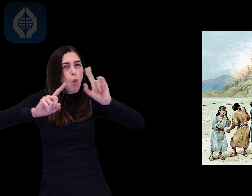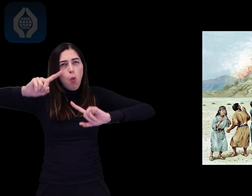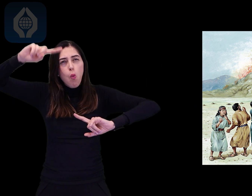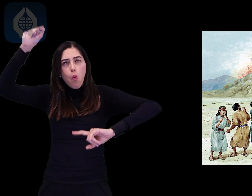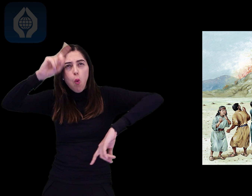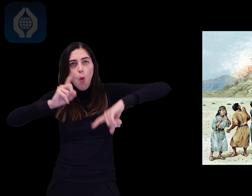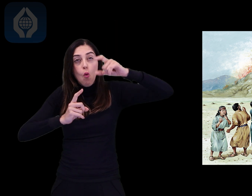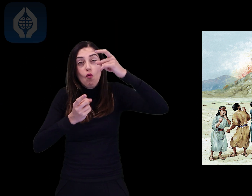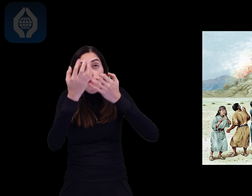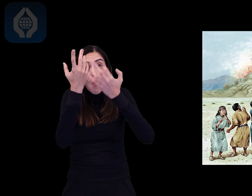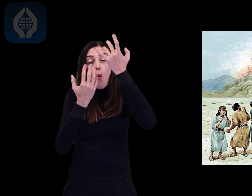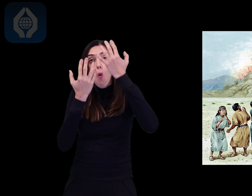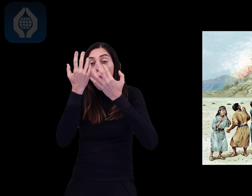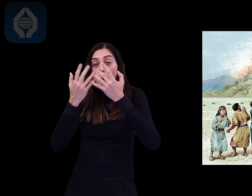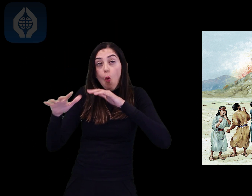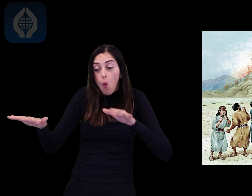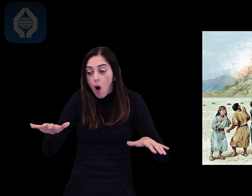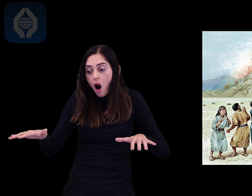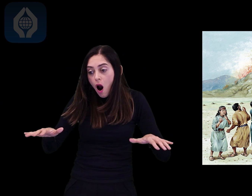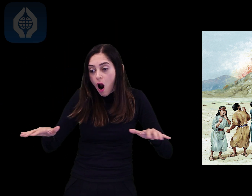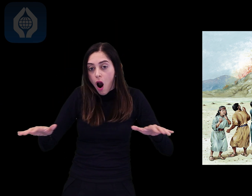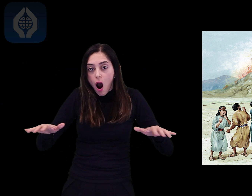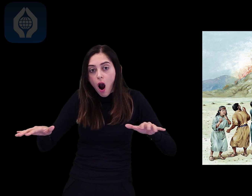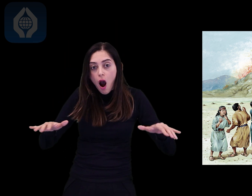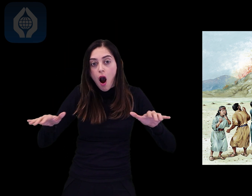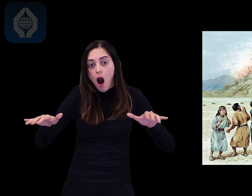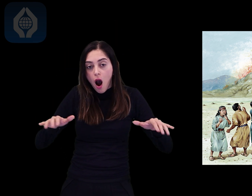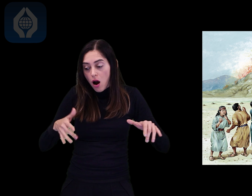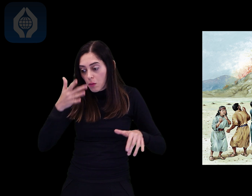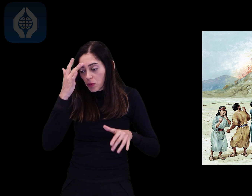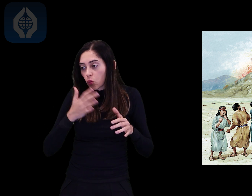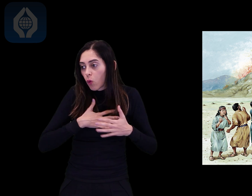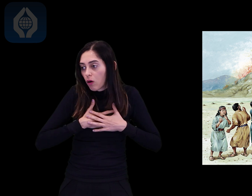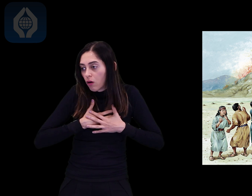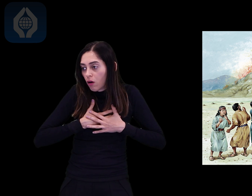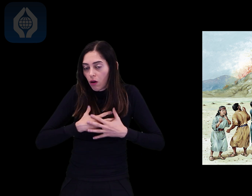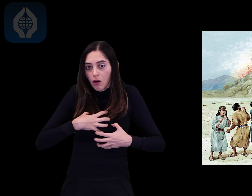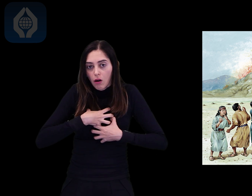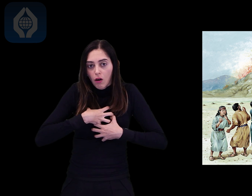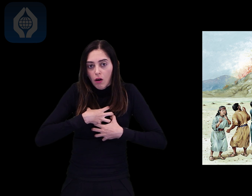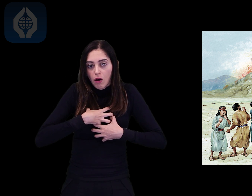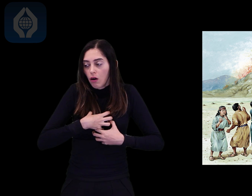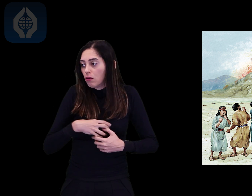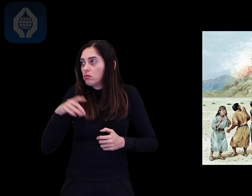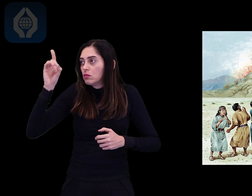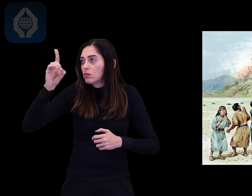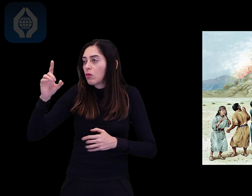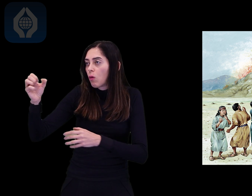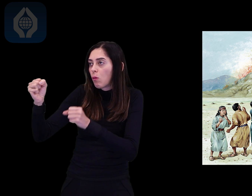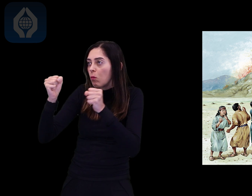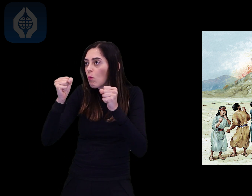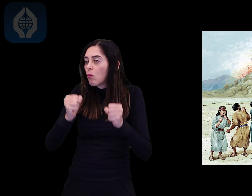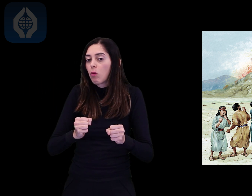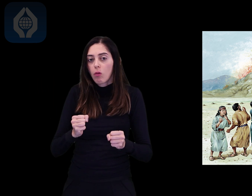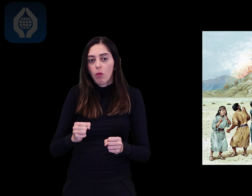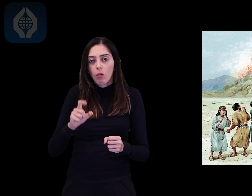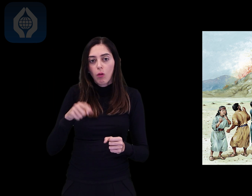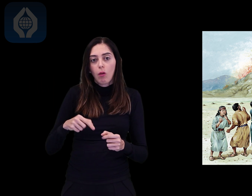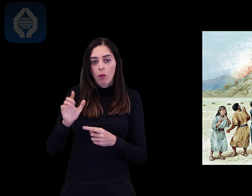para você? O relâmpago, o fogo, a nuvem espessa e os terremotos eram para